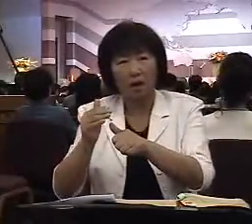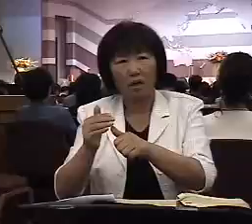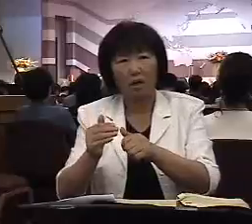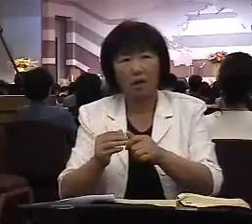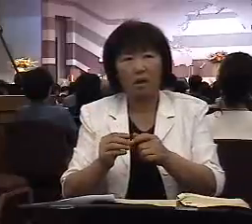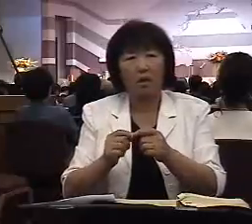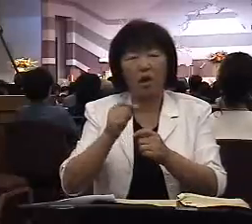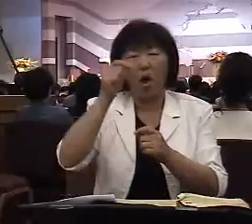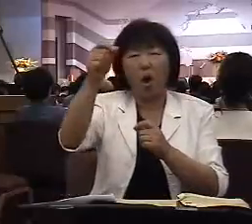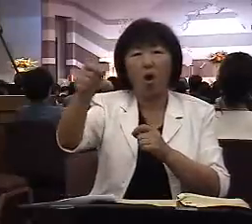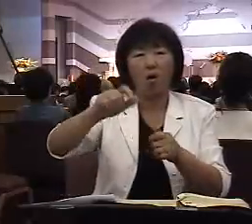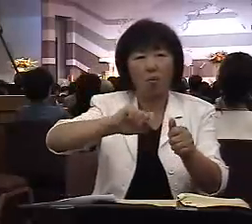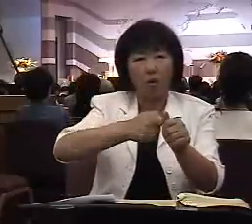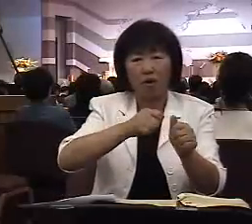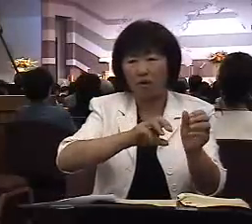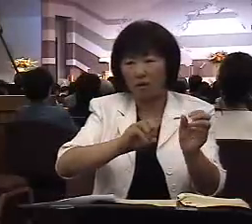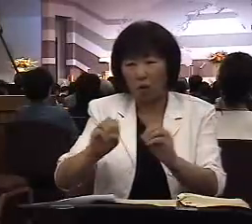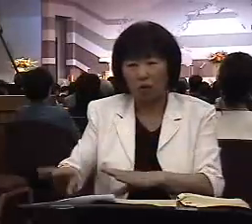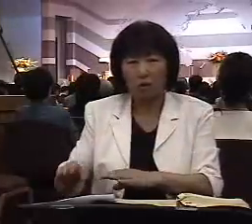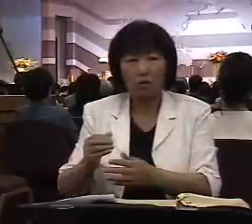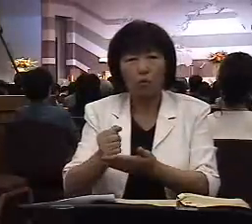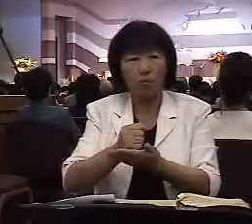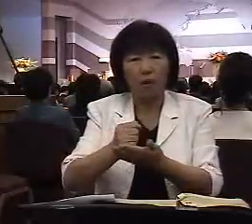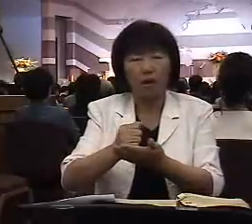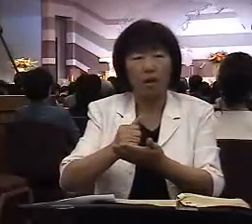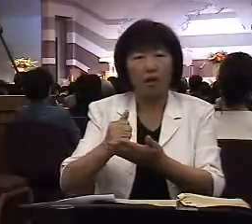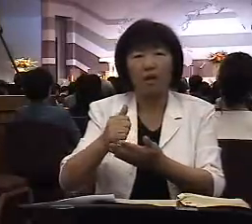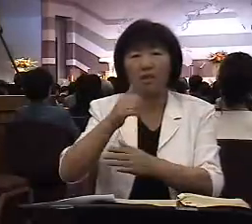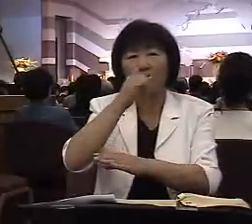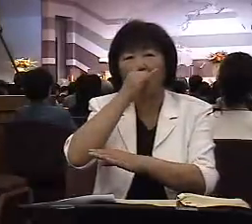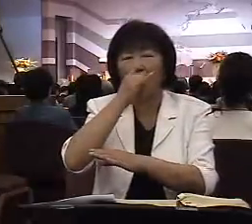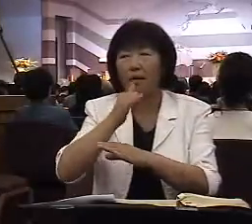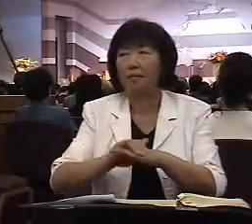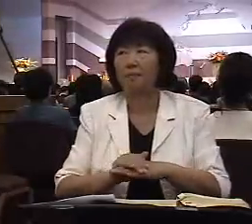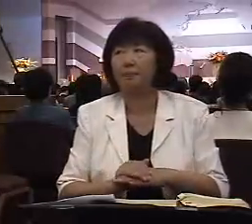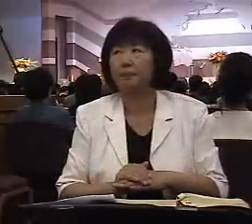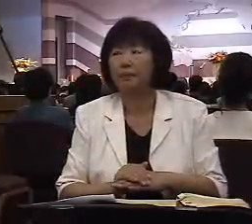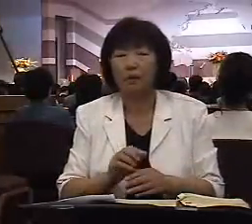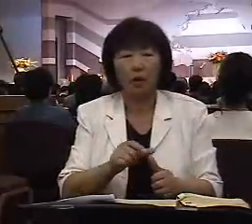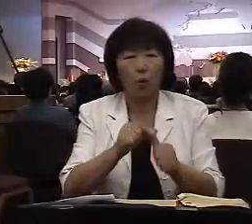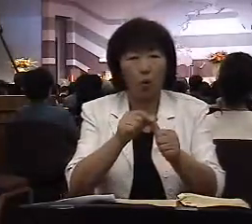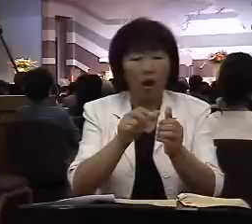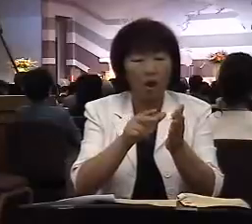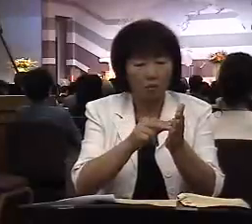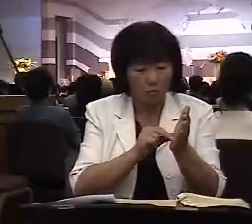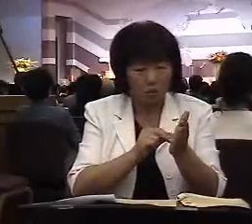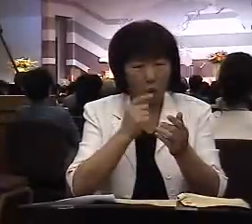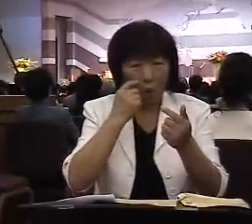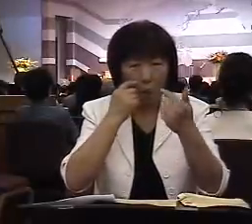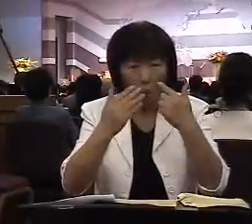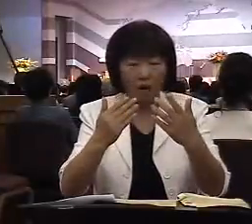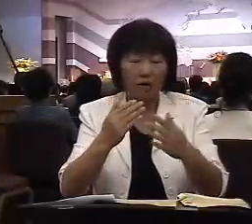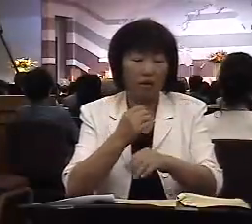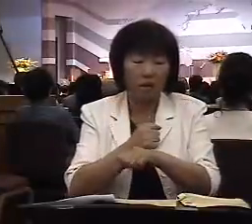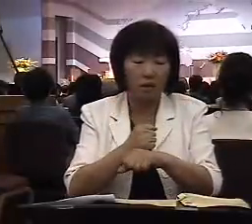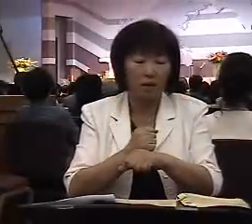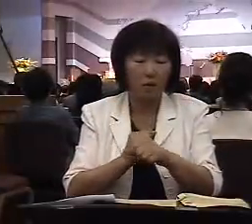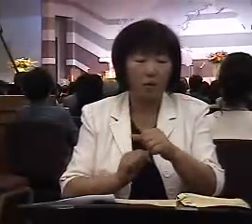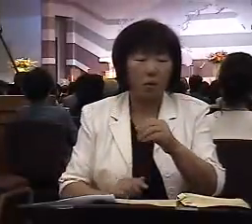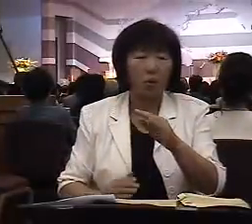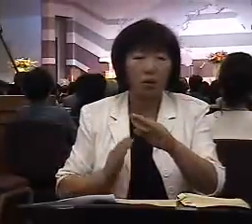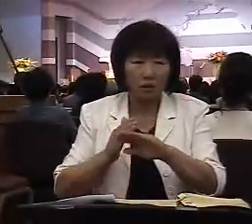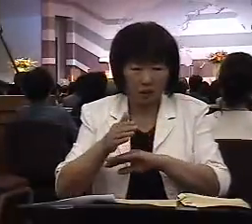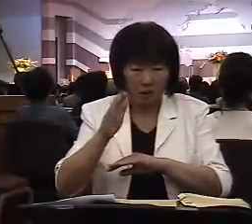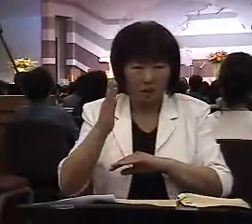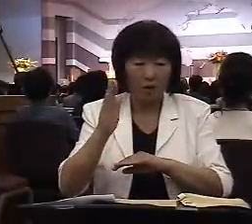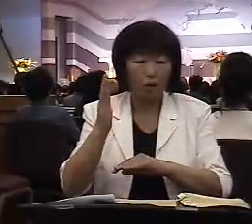영벌에 떨어지는 운명에 처하게 될 것입니다. 이 여러분 구원의 문제를 확실하게 하고